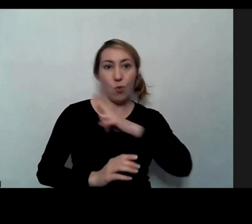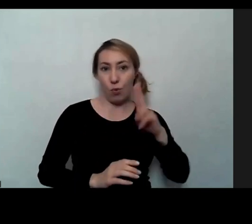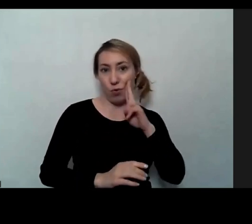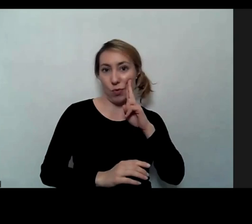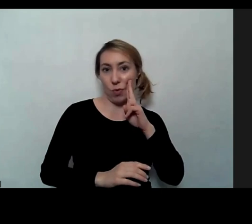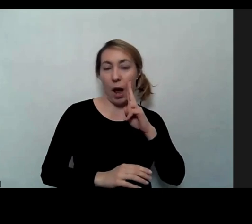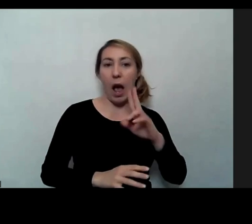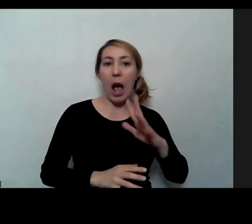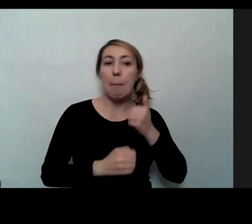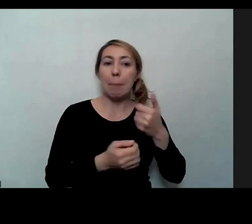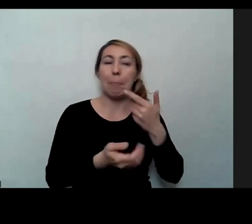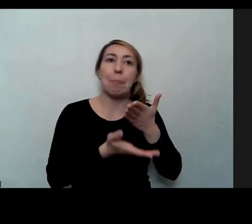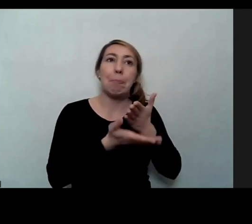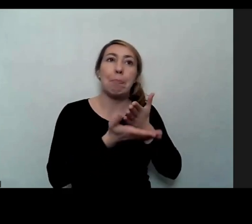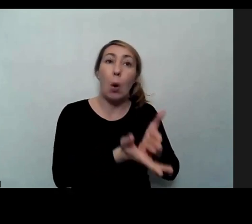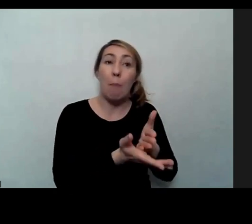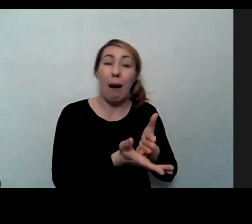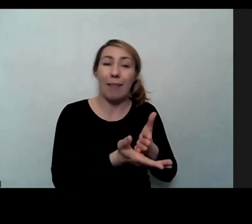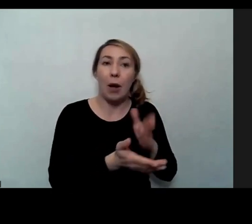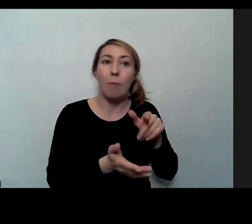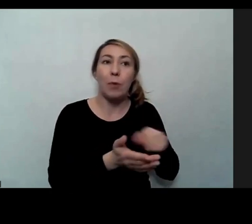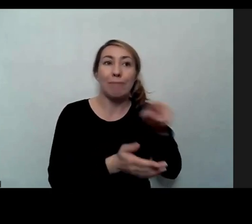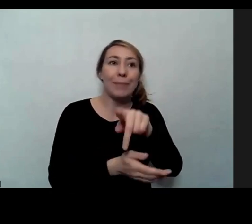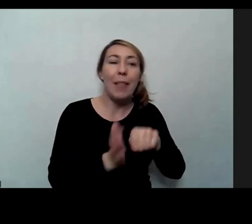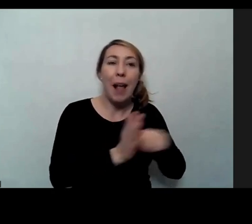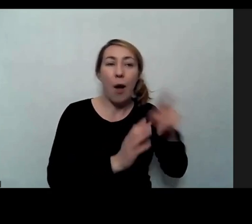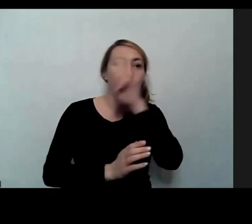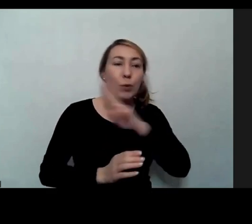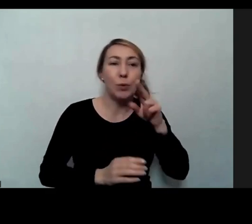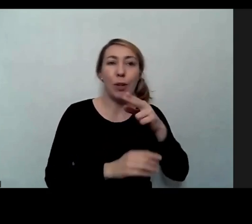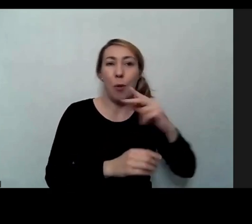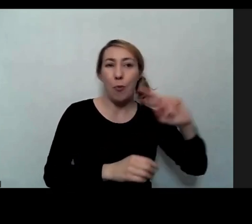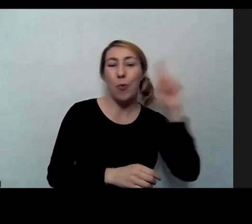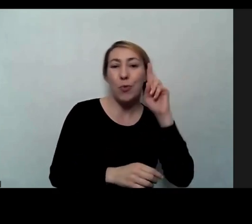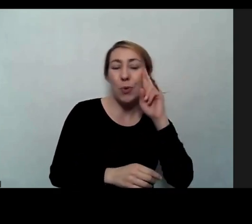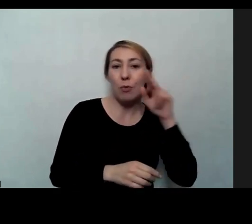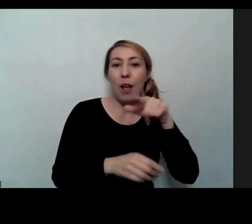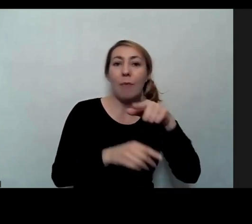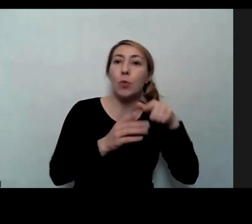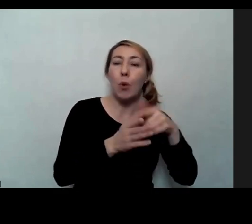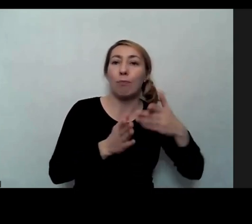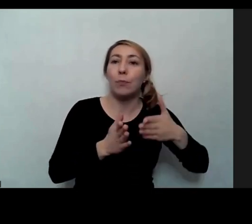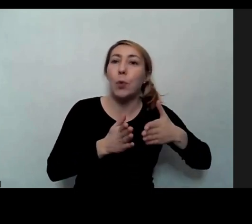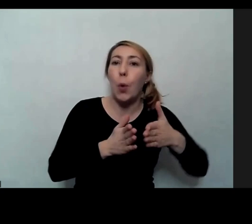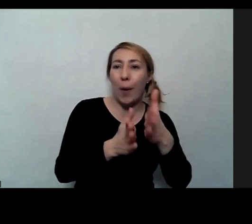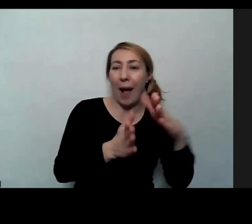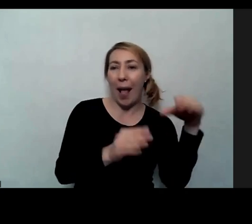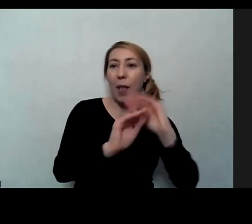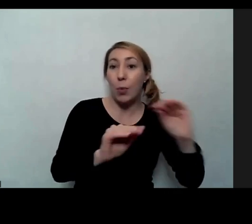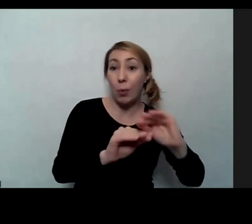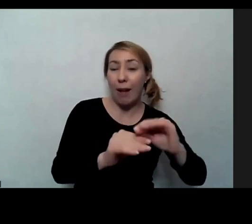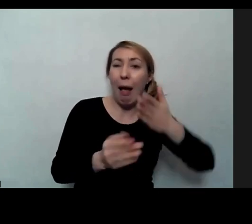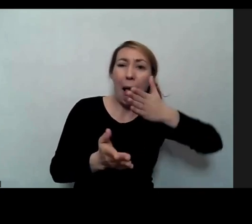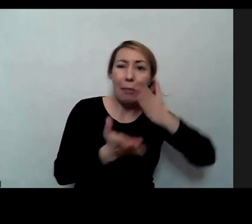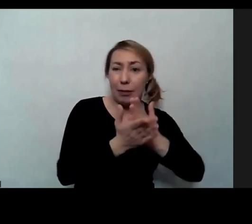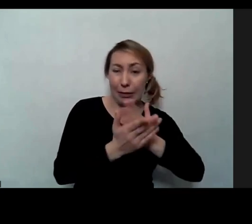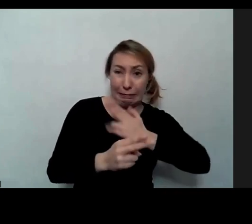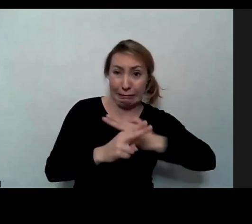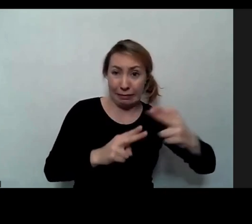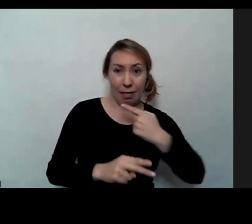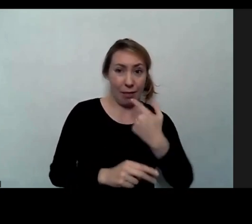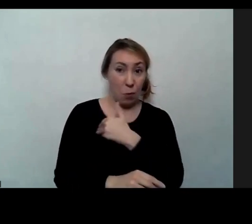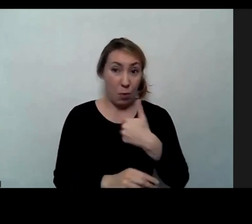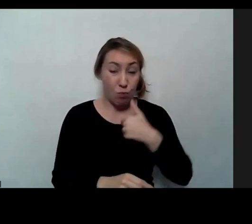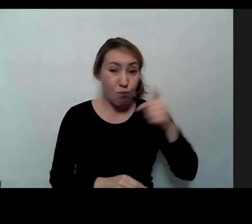żeby pomagały zrozumieć, że ta droga edukacyjna niekoniecznie musi opierać się o język